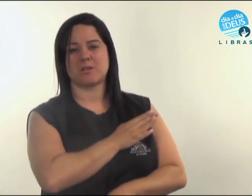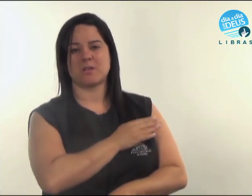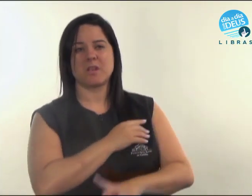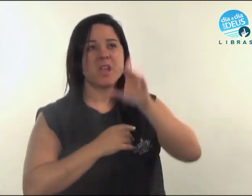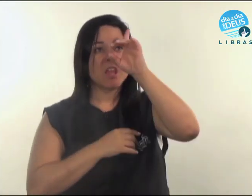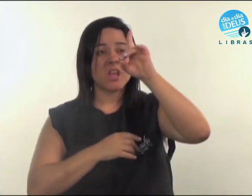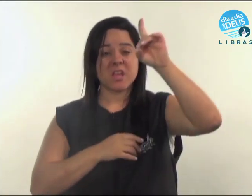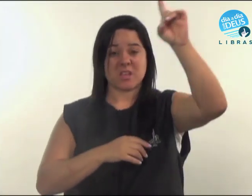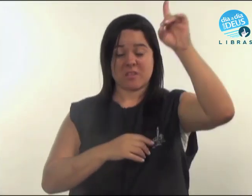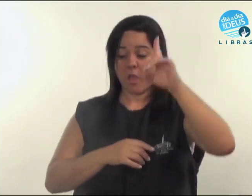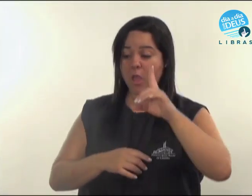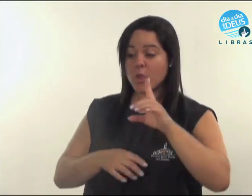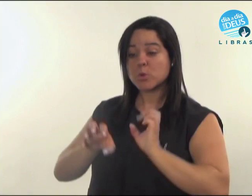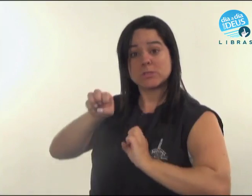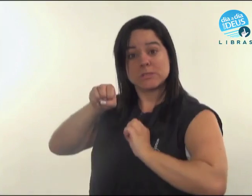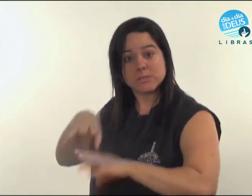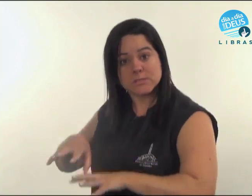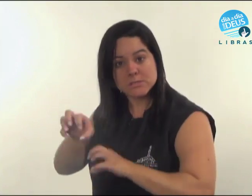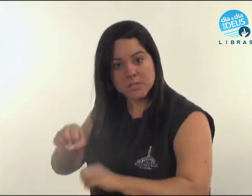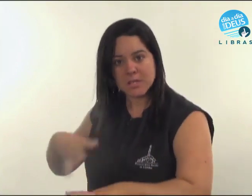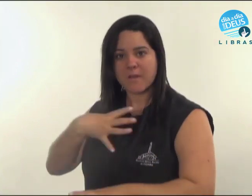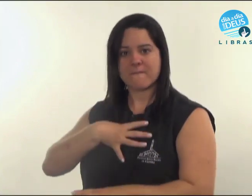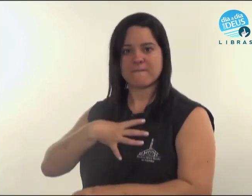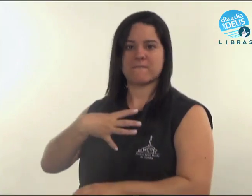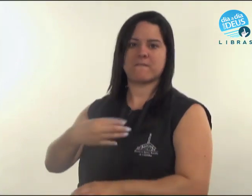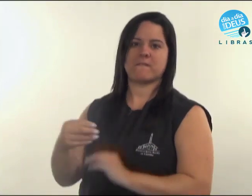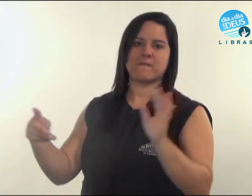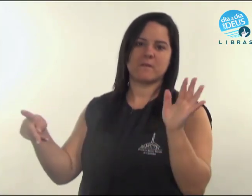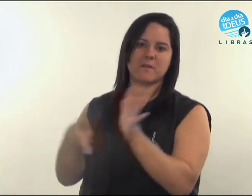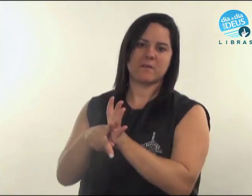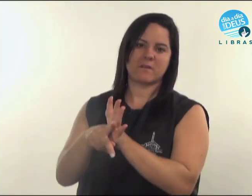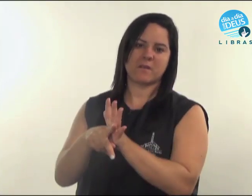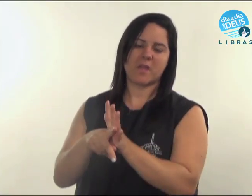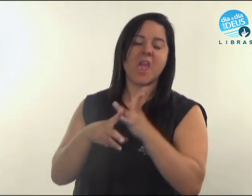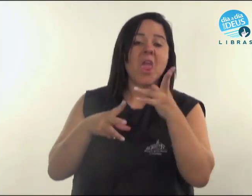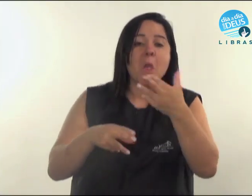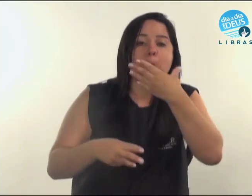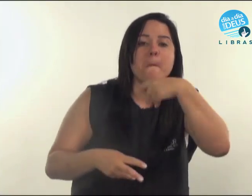filhos, assim como um pai que ama disciplina os seus filhos.